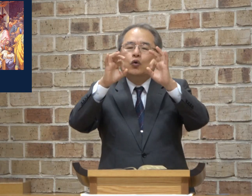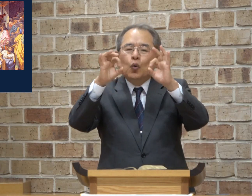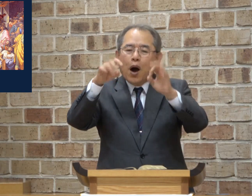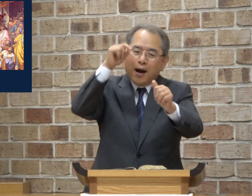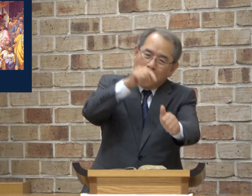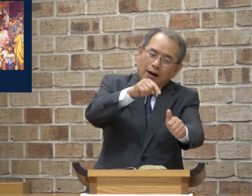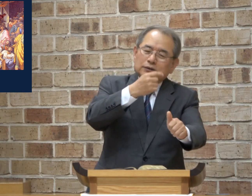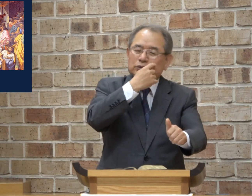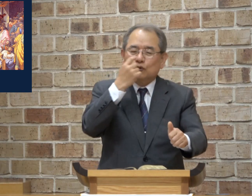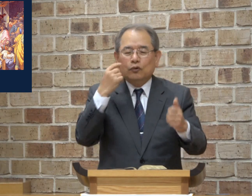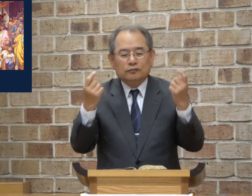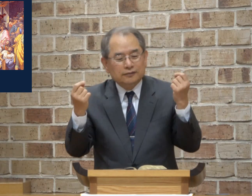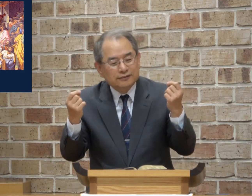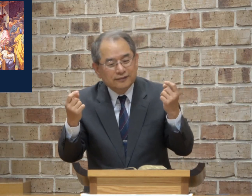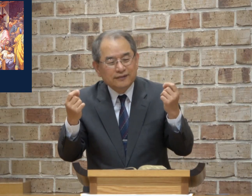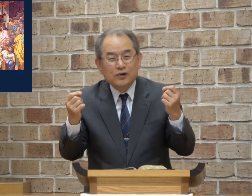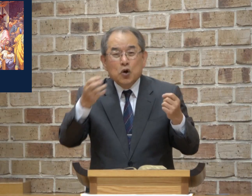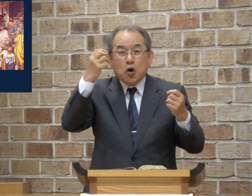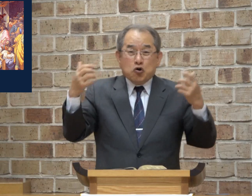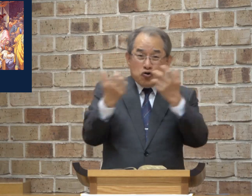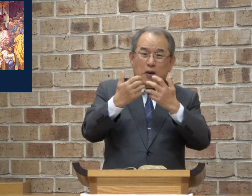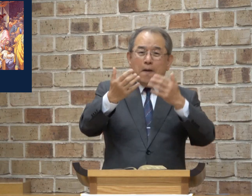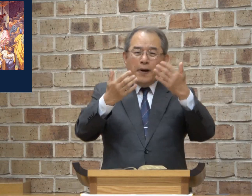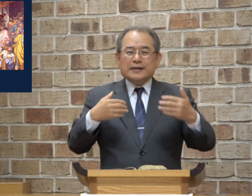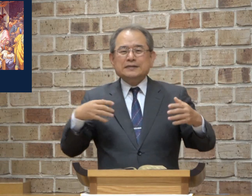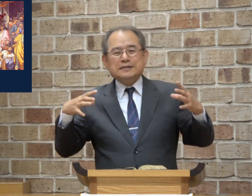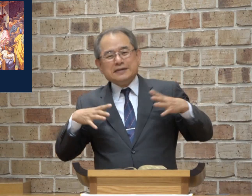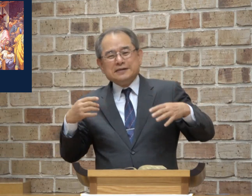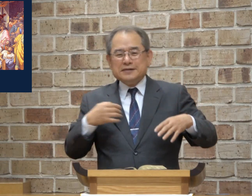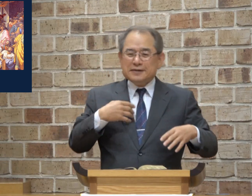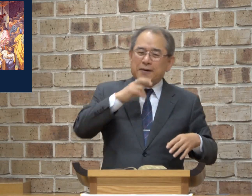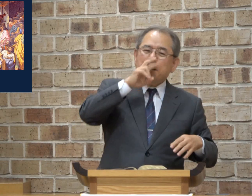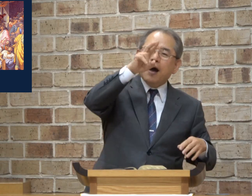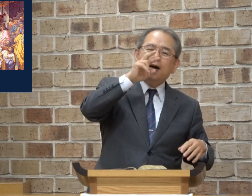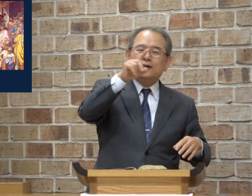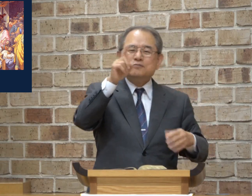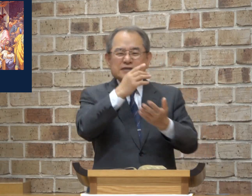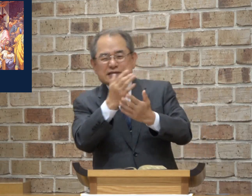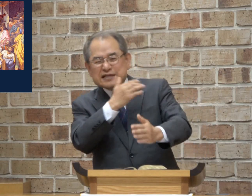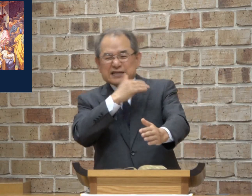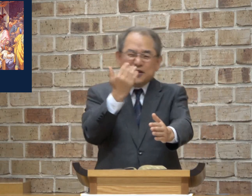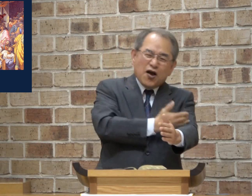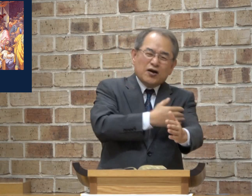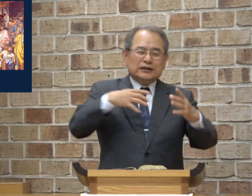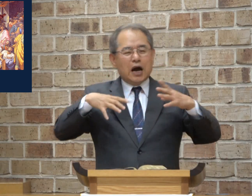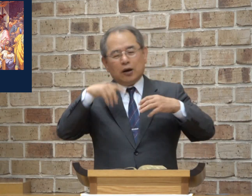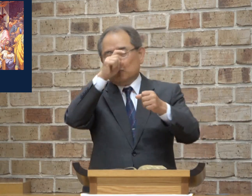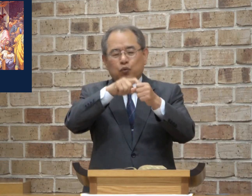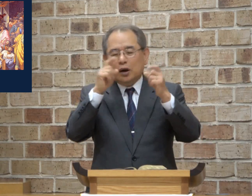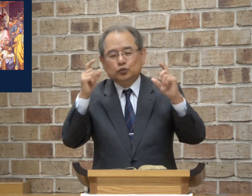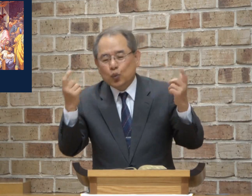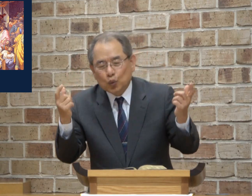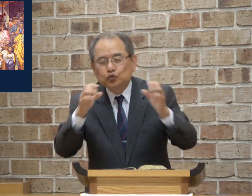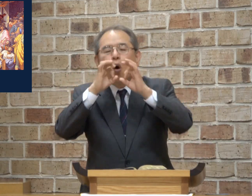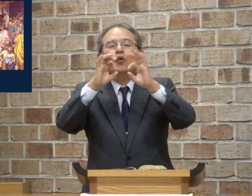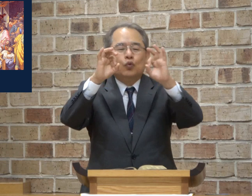복음을 전하여 준다는 것입니다. 성령의 충만함을 갖고 방언하고 능력을 자랑하는 목적이